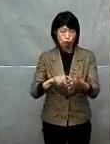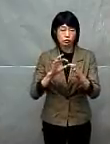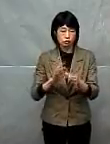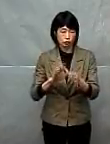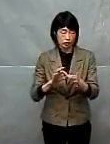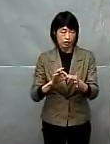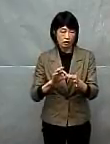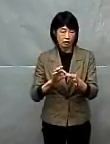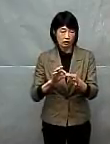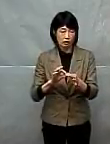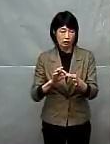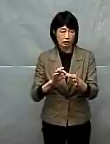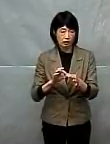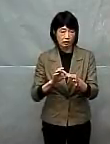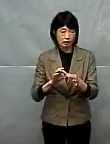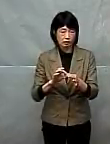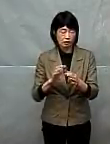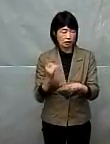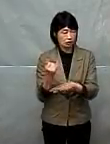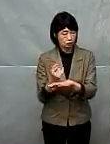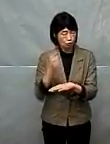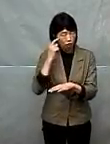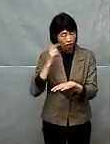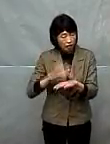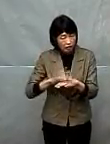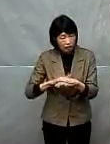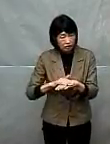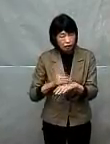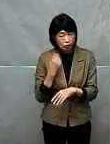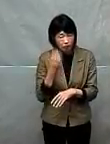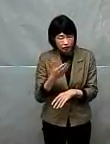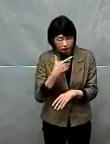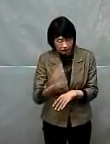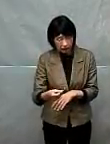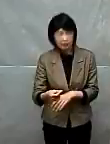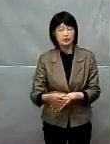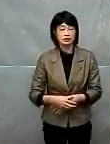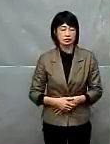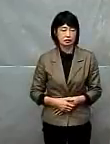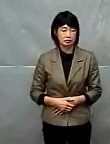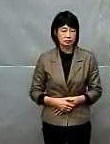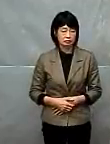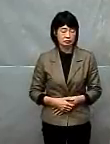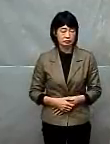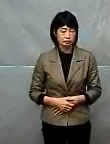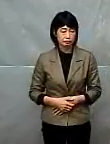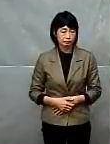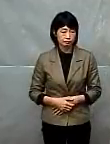について、どう考えていらっしゃるのかについてもお伺いしたいと思います。